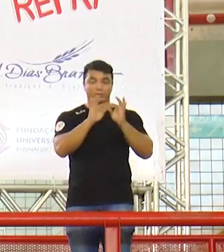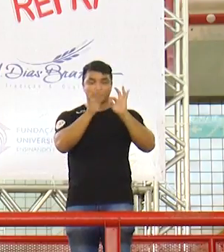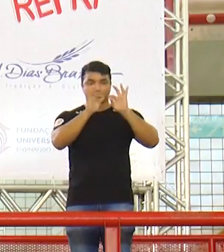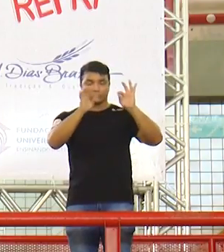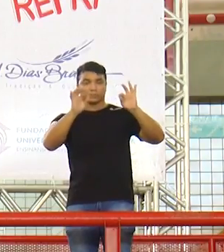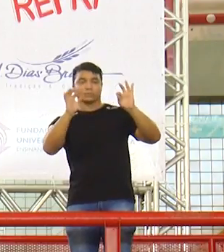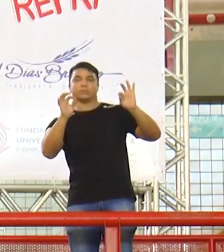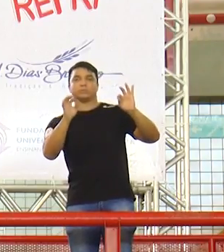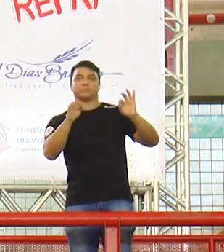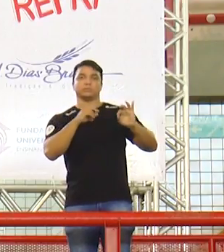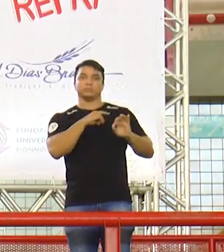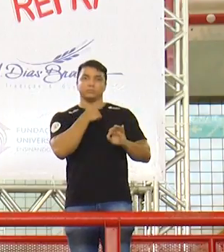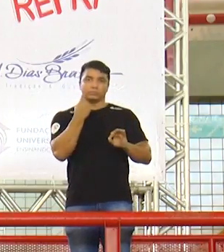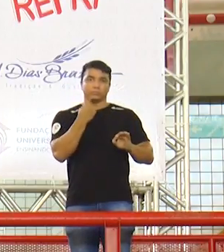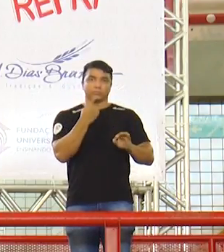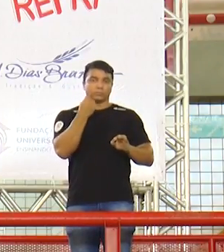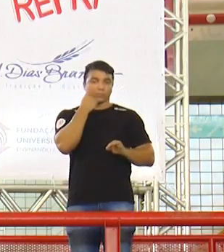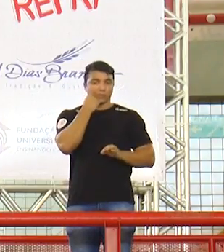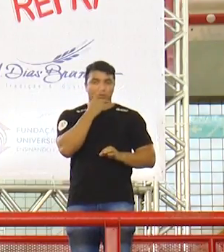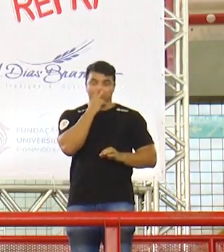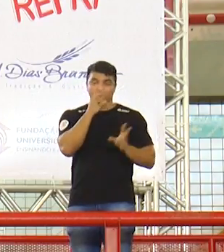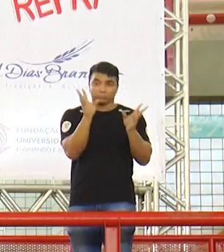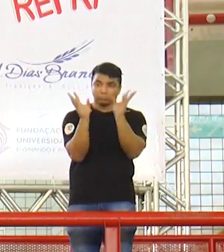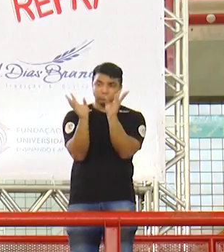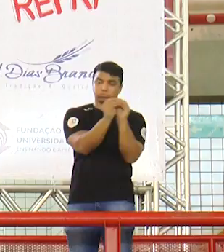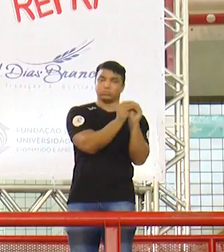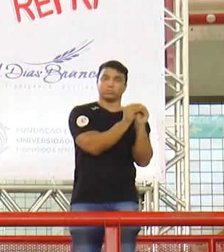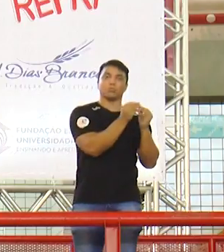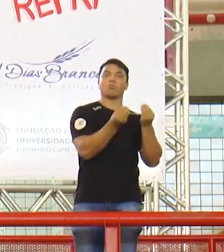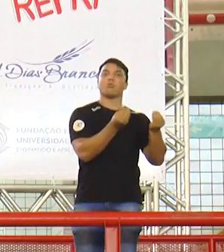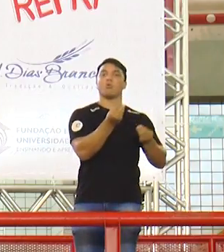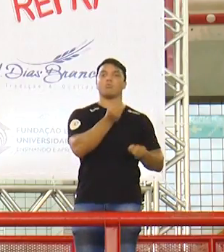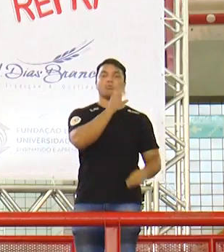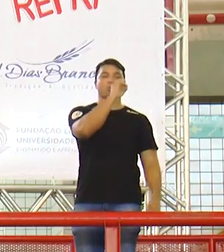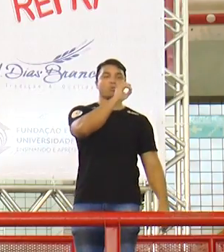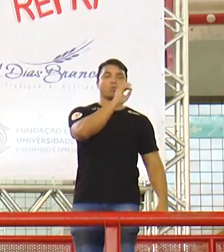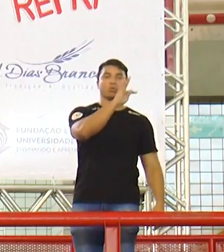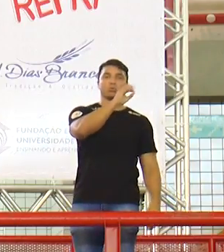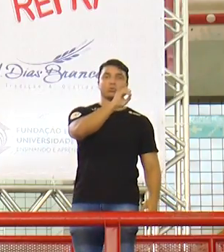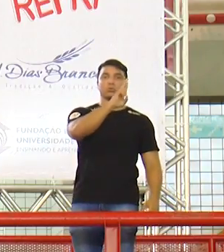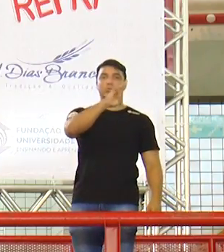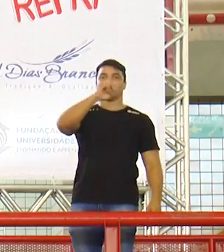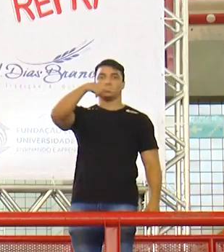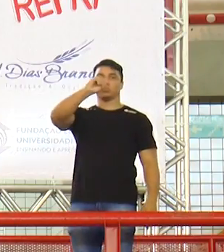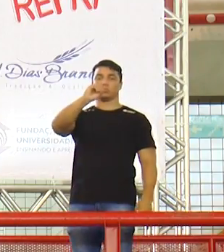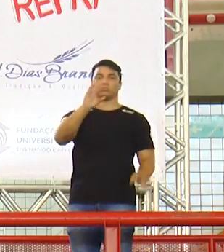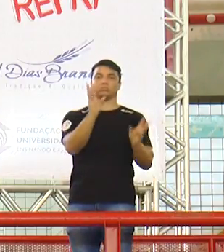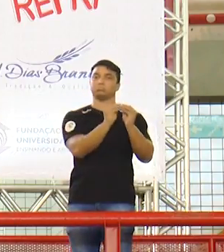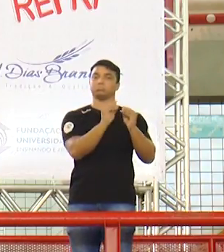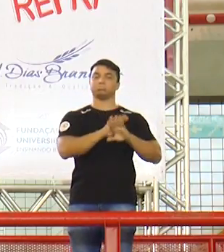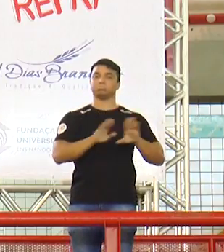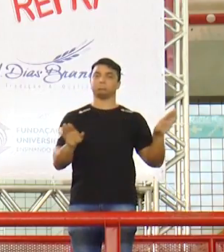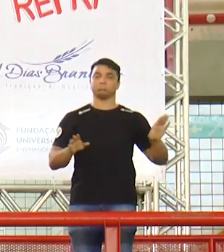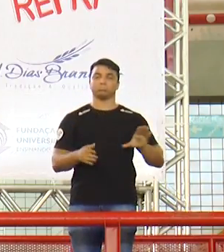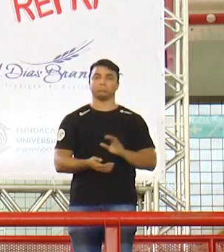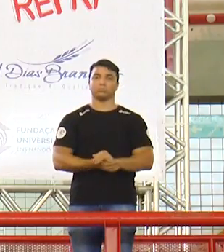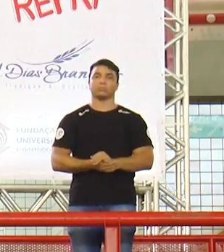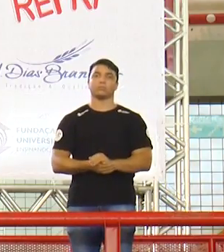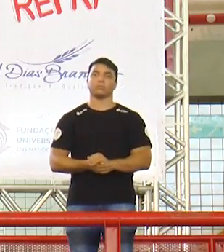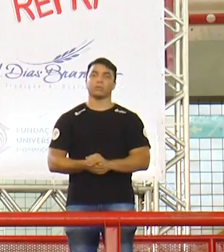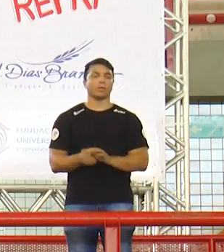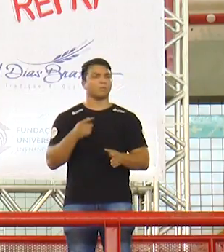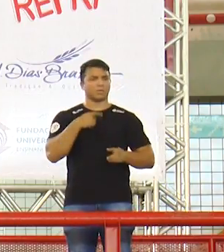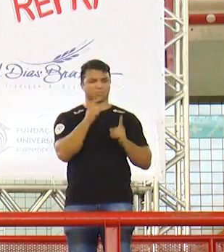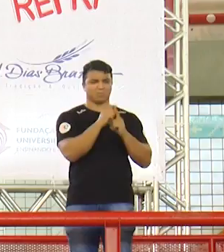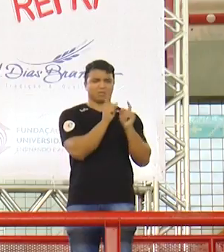Na metade da palavra morre. Aí faz o quê? Reduz. Reduz e dá o quê? Otorrino. Pessoal,